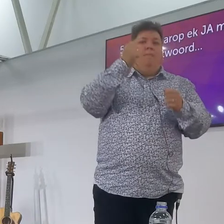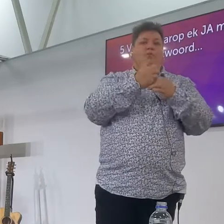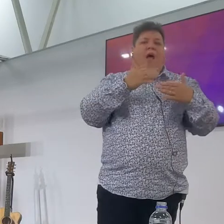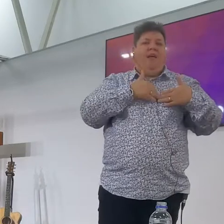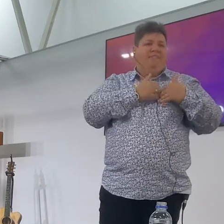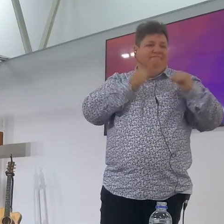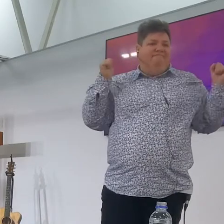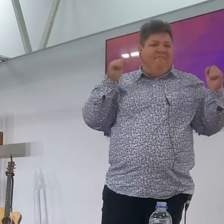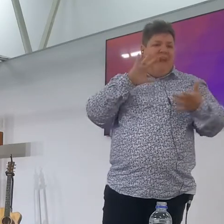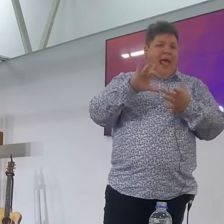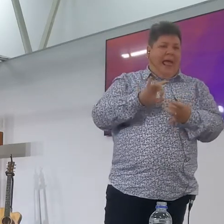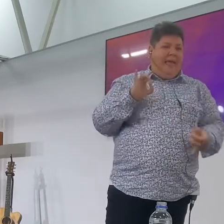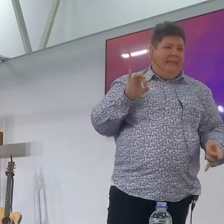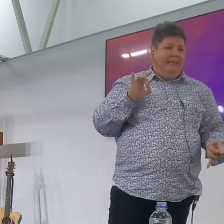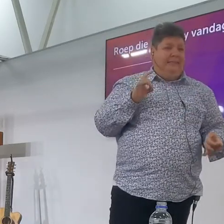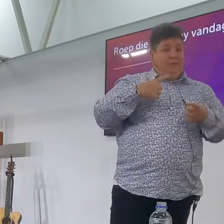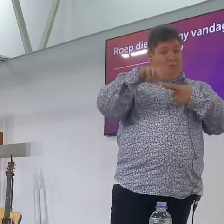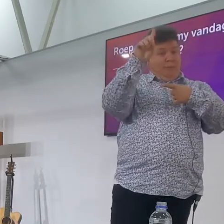ons, is julle reg. So,